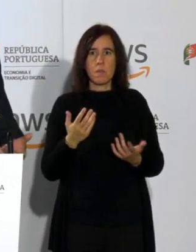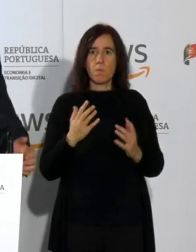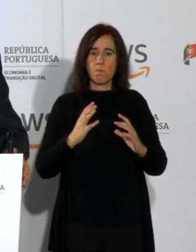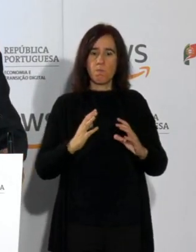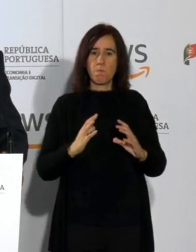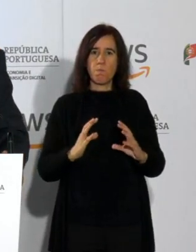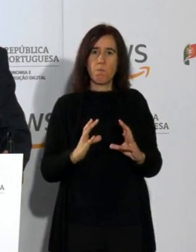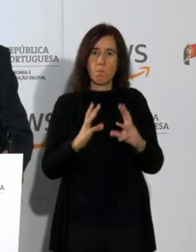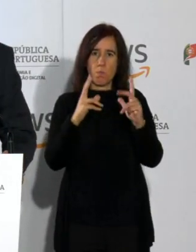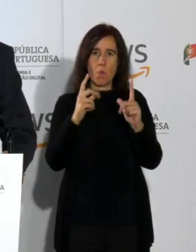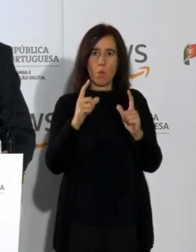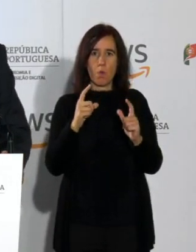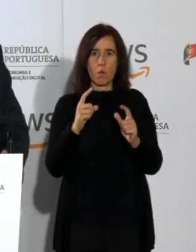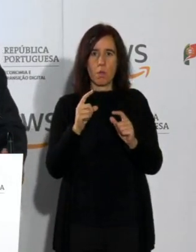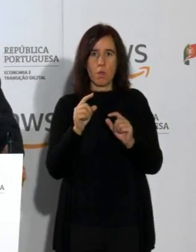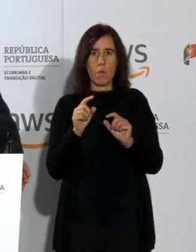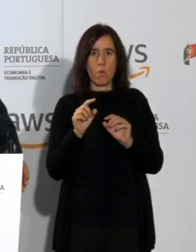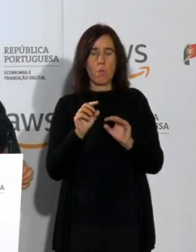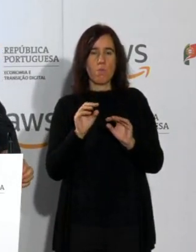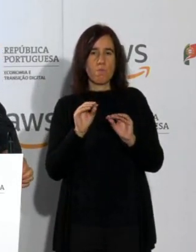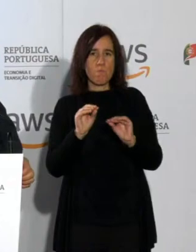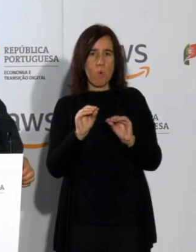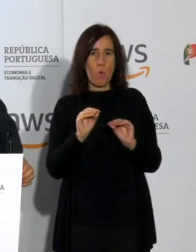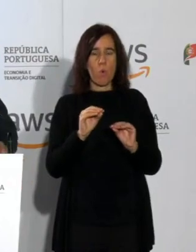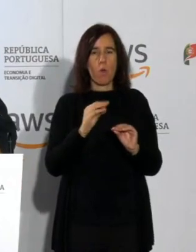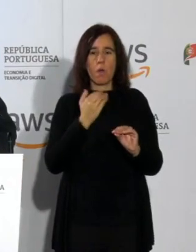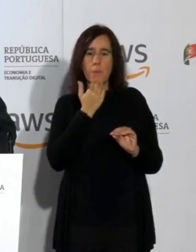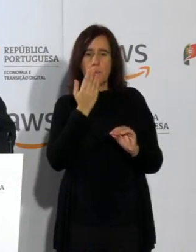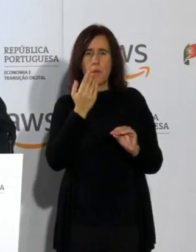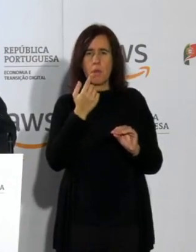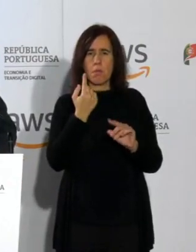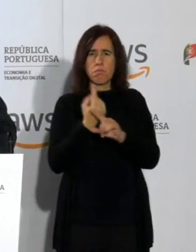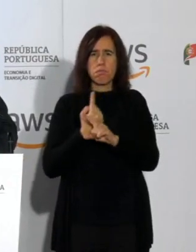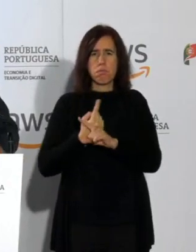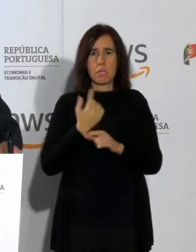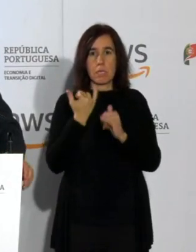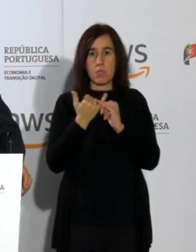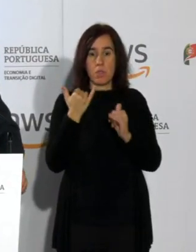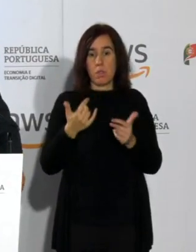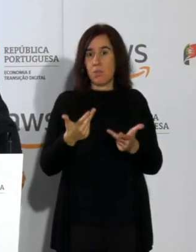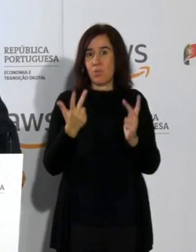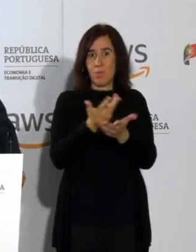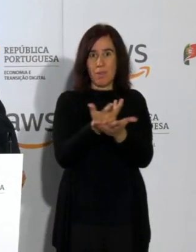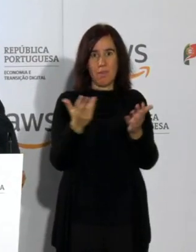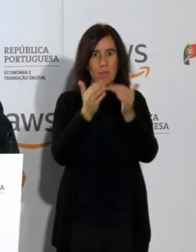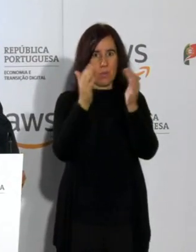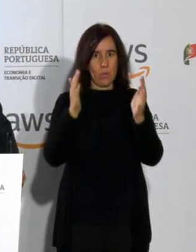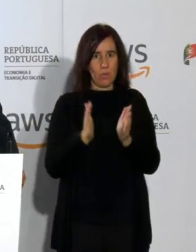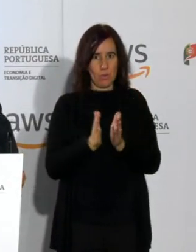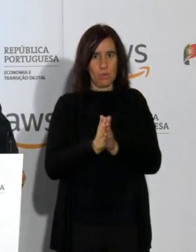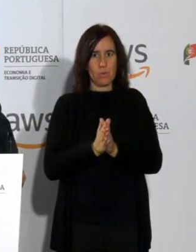melhorar o estado da arte, da tecnologia digital, estar disponível para todos.